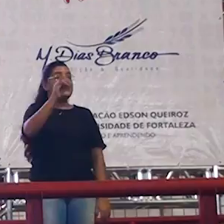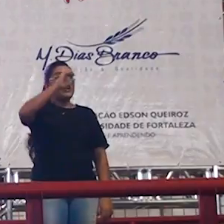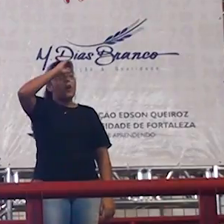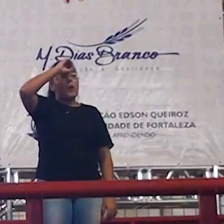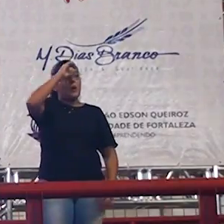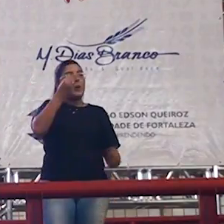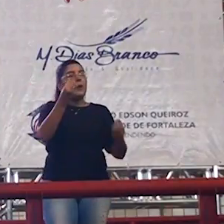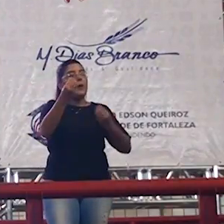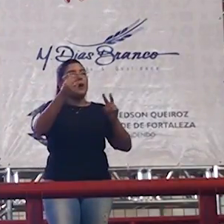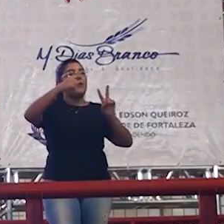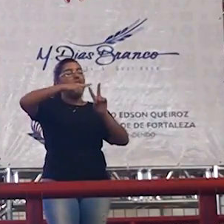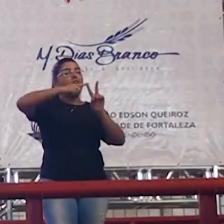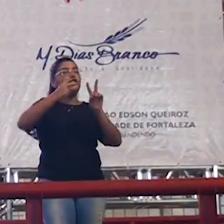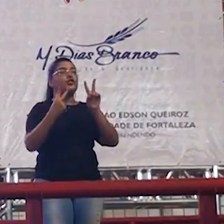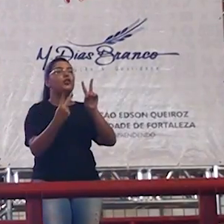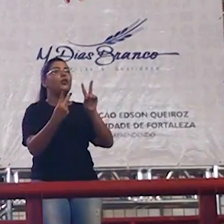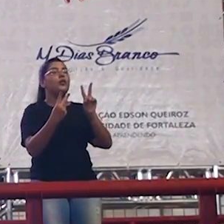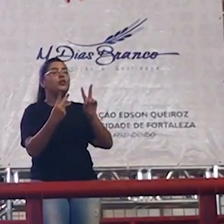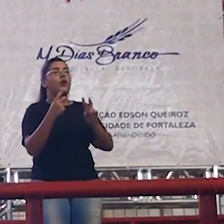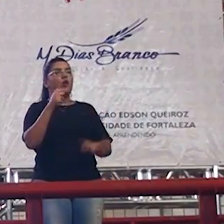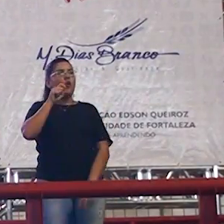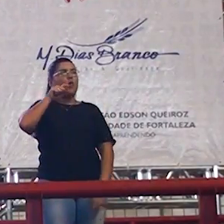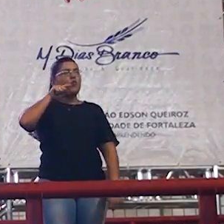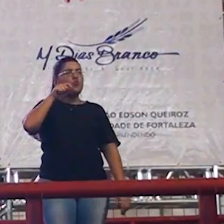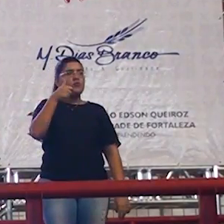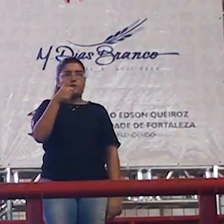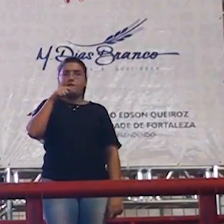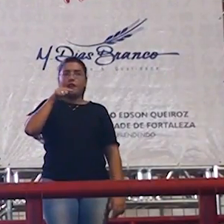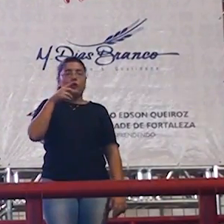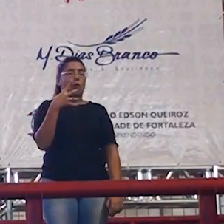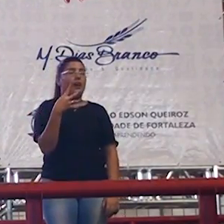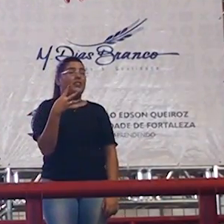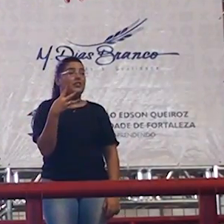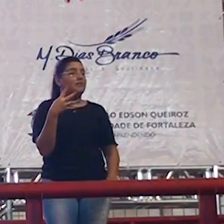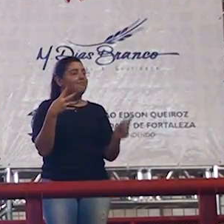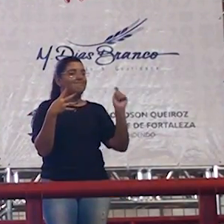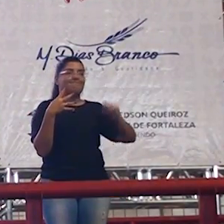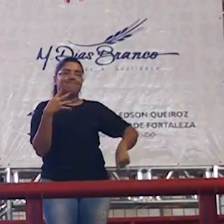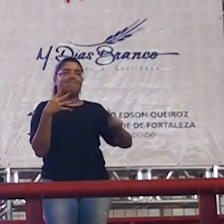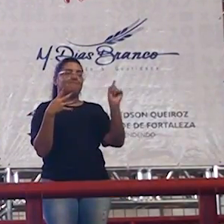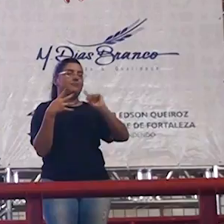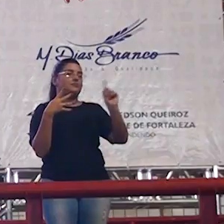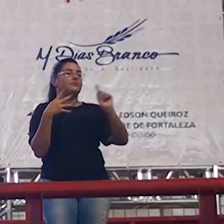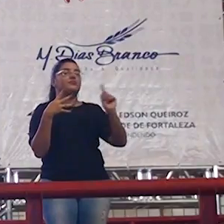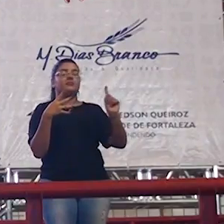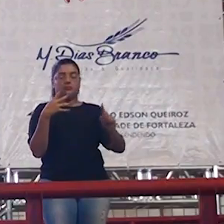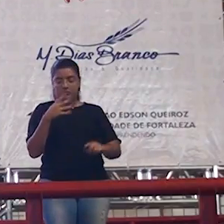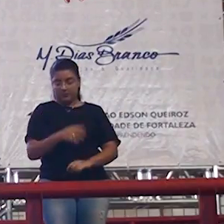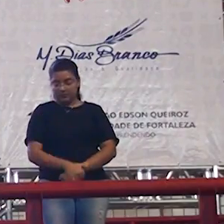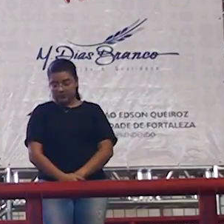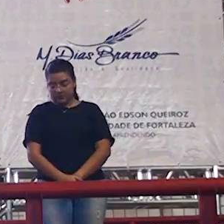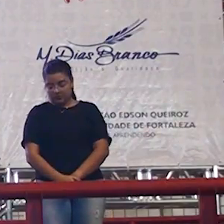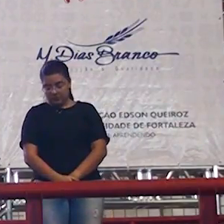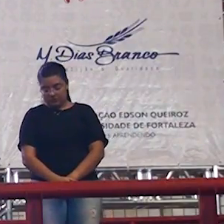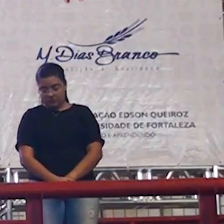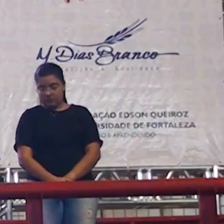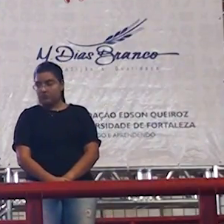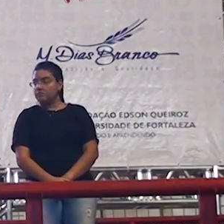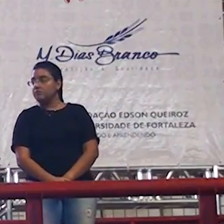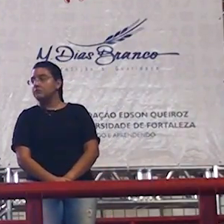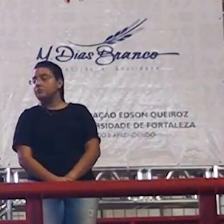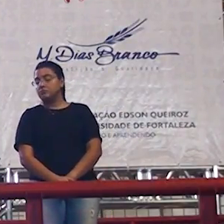1,41, professor, se eu usasse 1,4, dava certo? Dava não. Olha aqui como não dava. Se